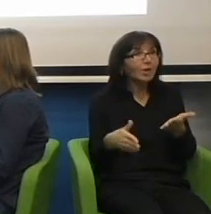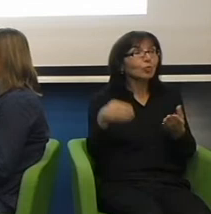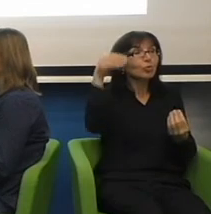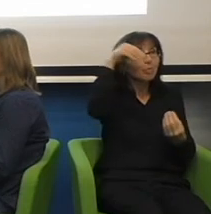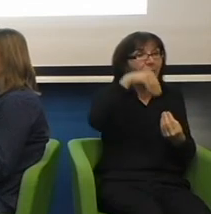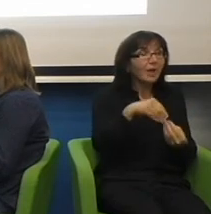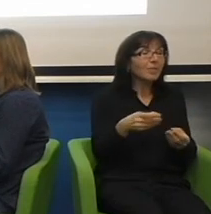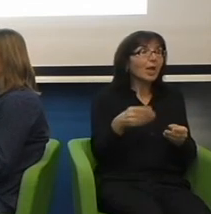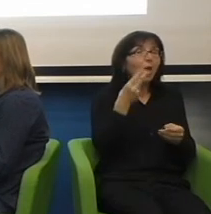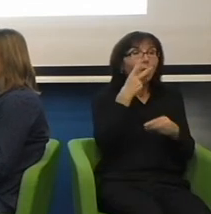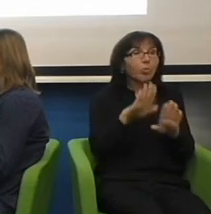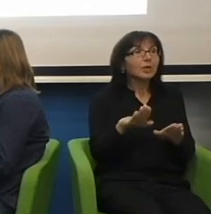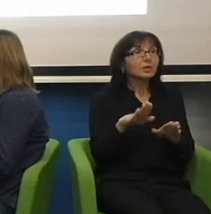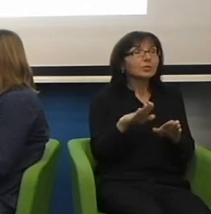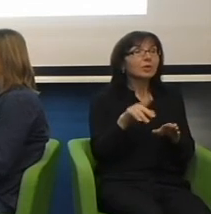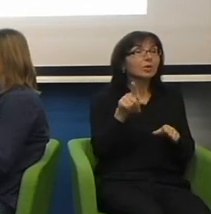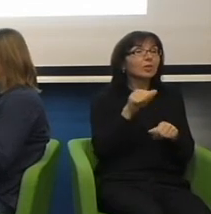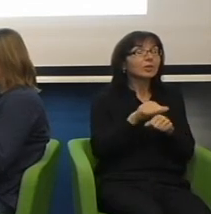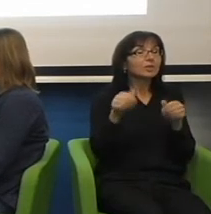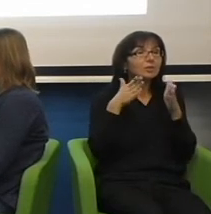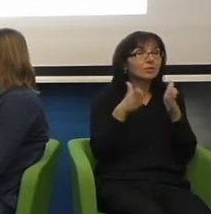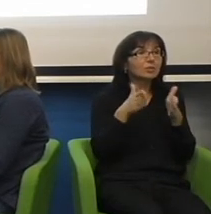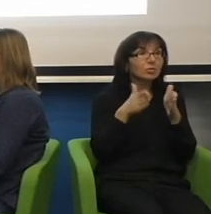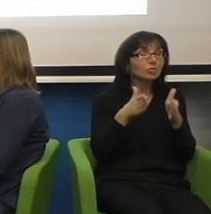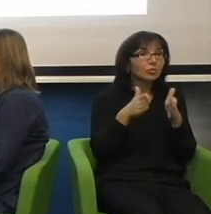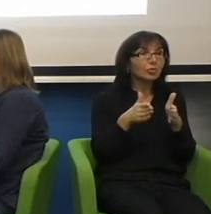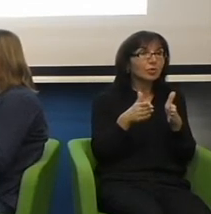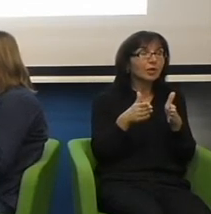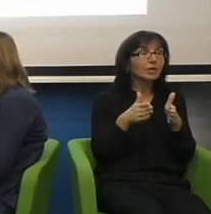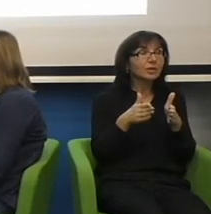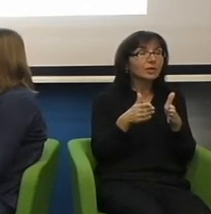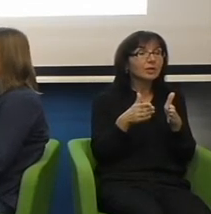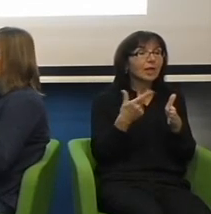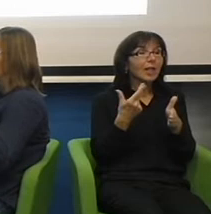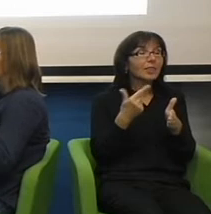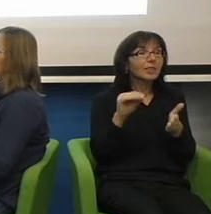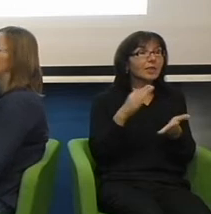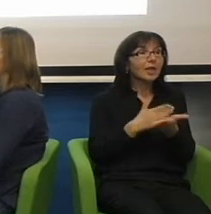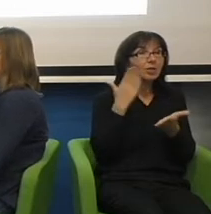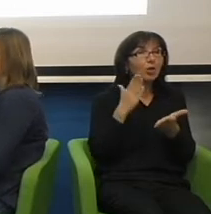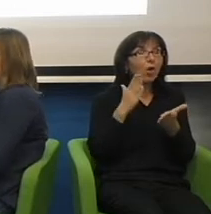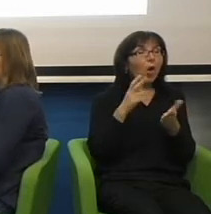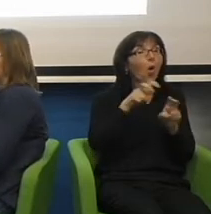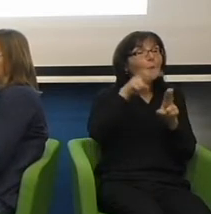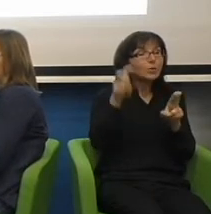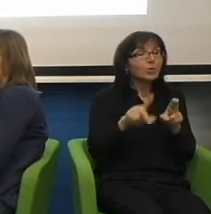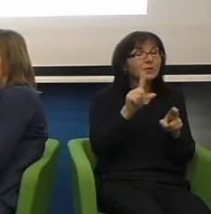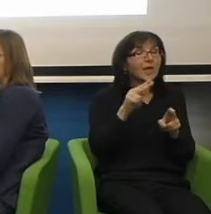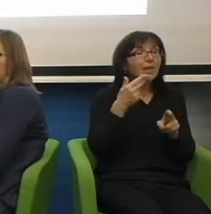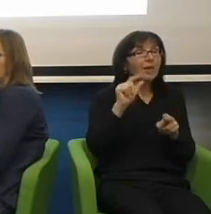to pokazuje, że jakby to jej droga była taka, że ona nie tylko porzuciła to ZMP od